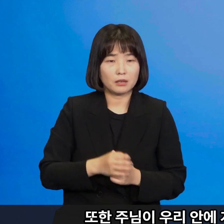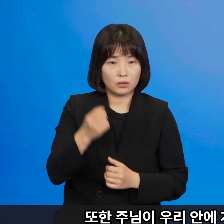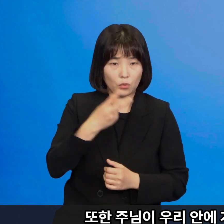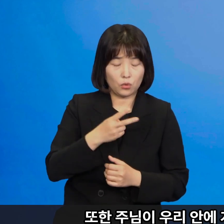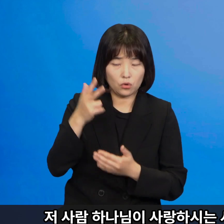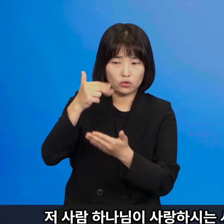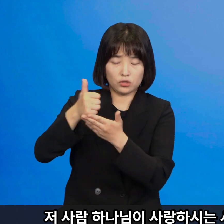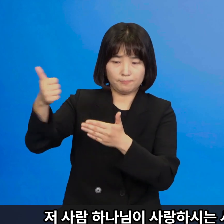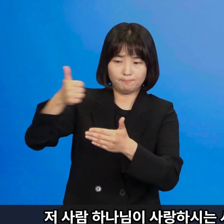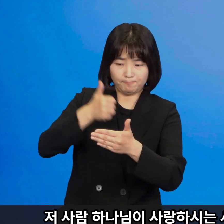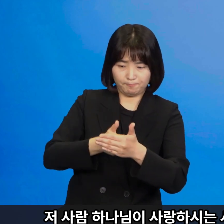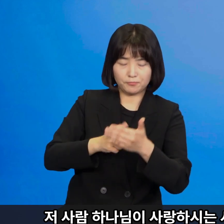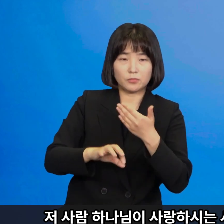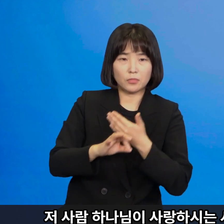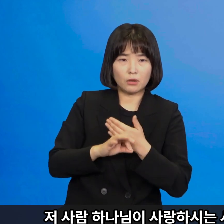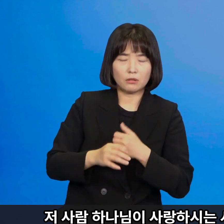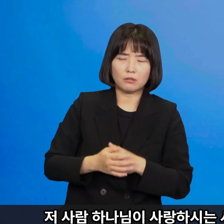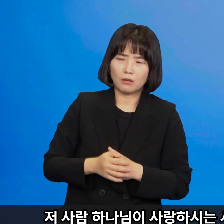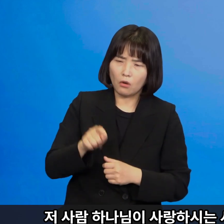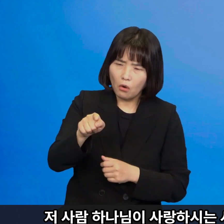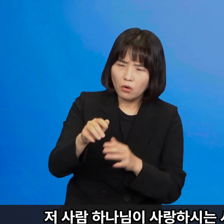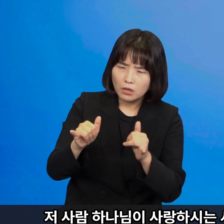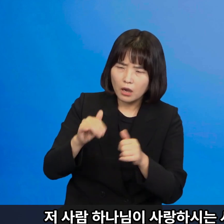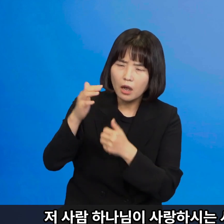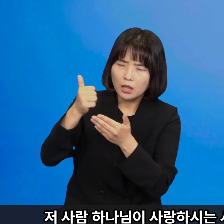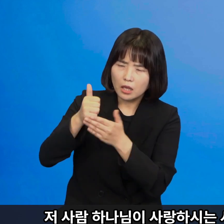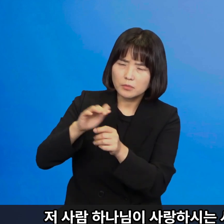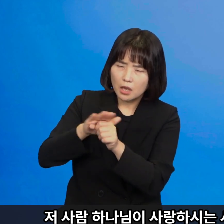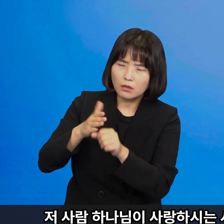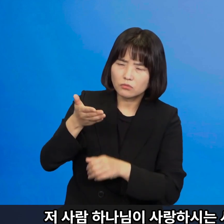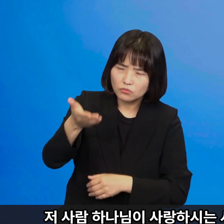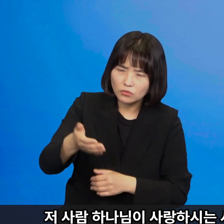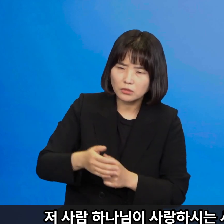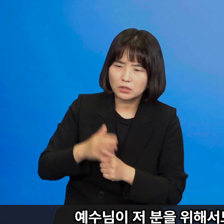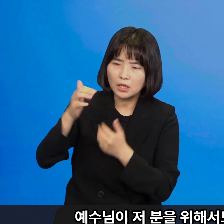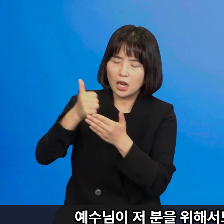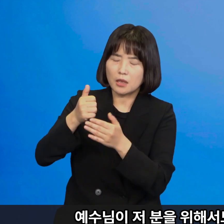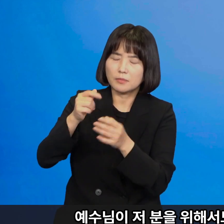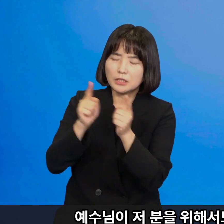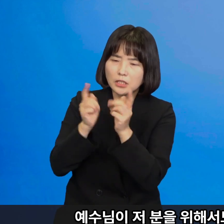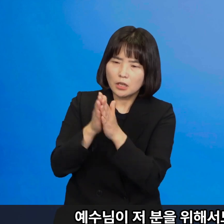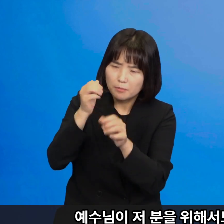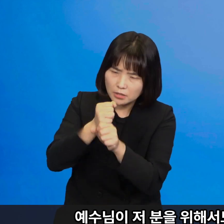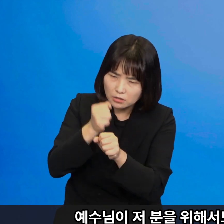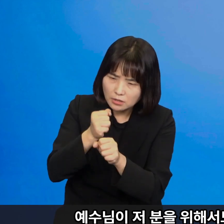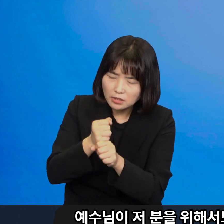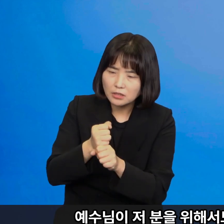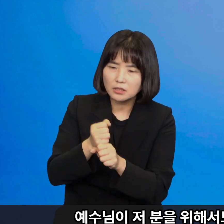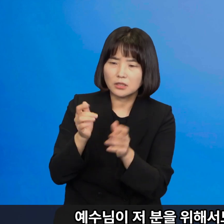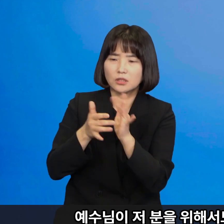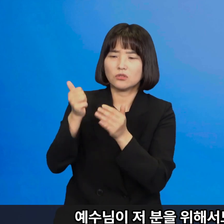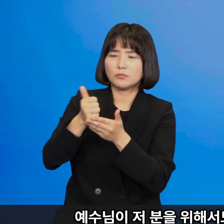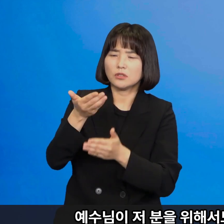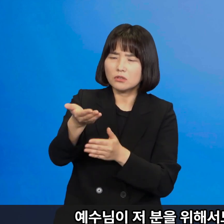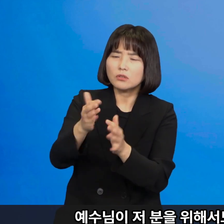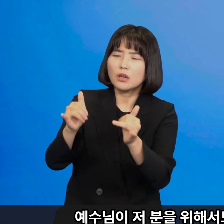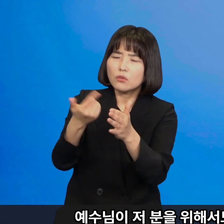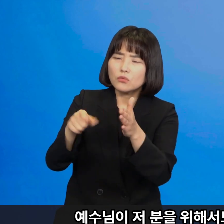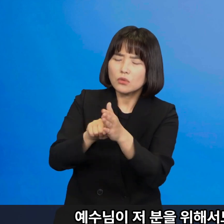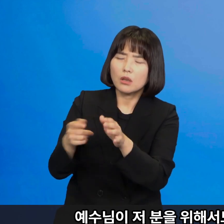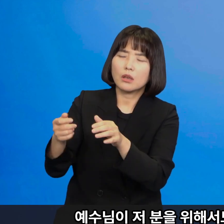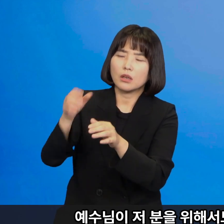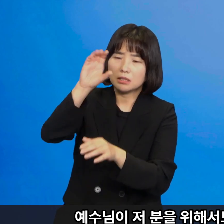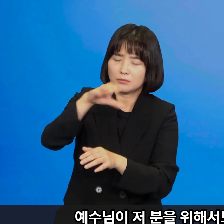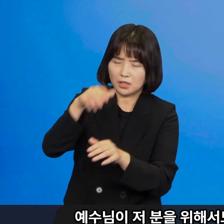마음이 드냐면, 저 사람 하나님이 사랑하시는 사람이지, 하나님이 지으신 분이야, 예수님이 저분을 위해서도 죽으셨어